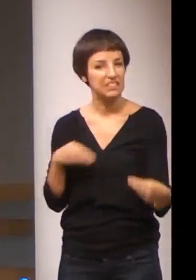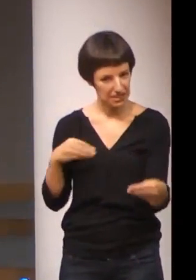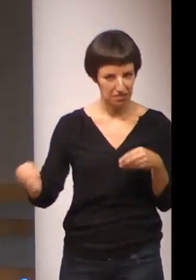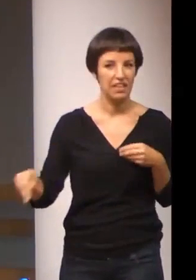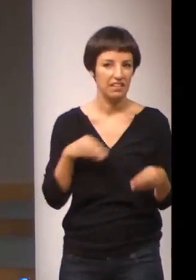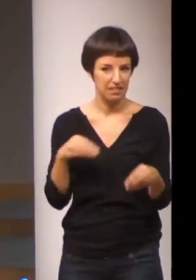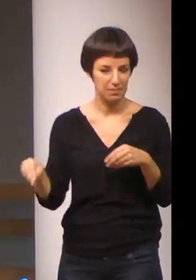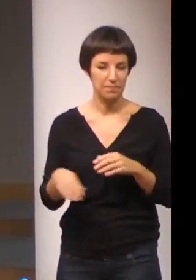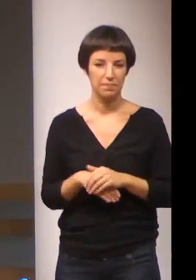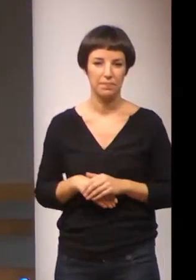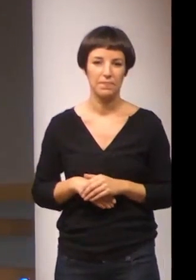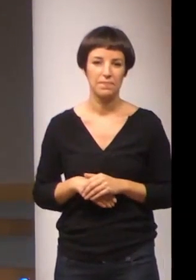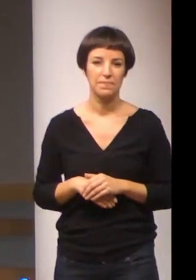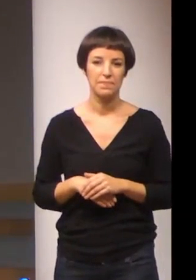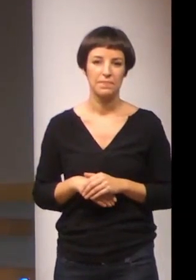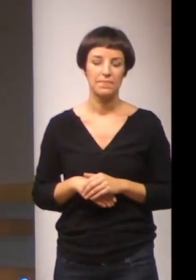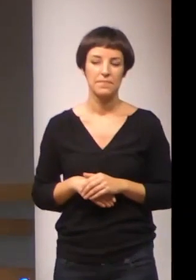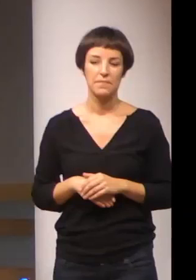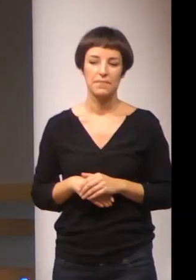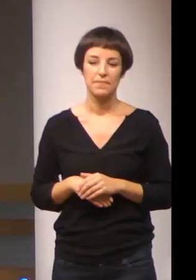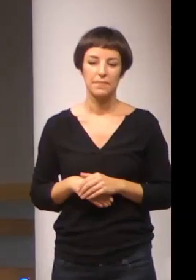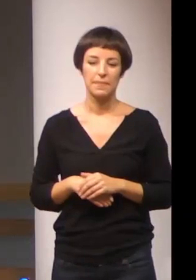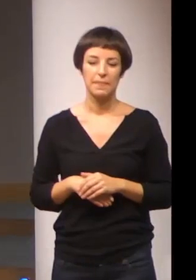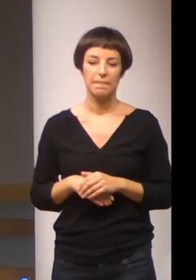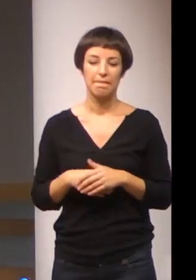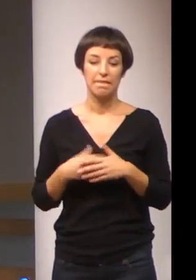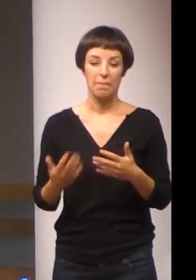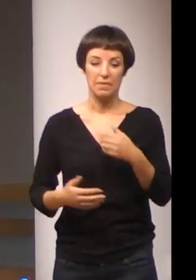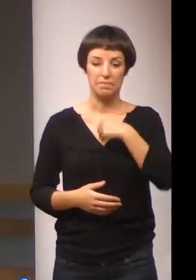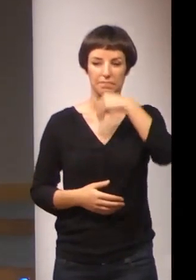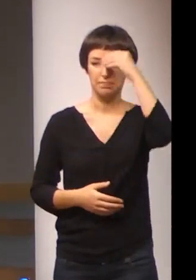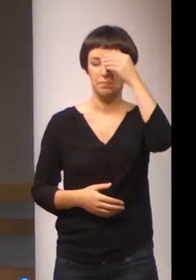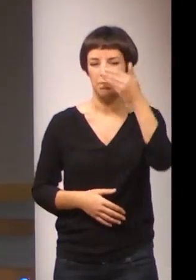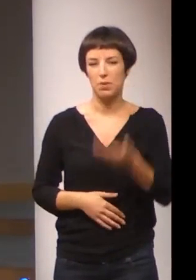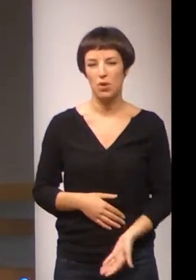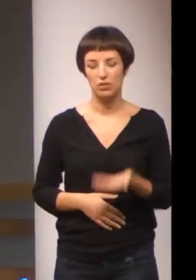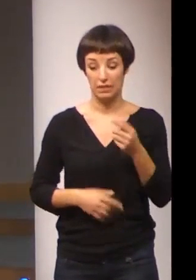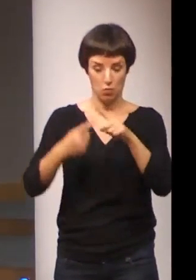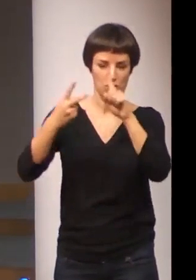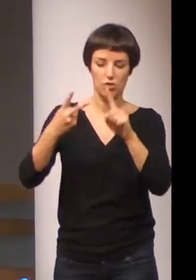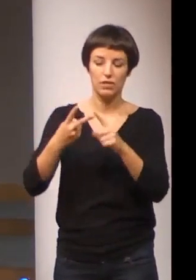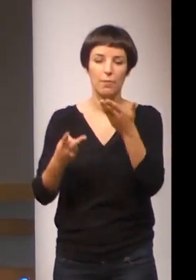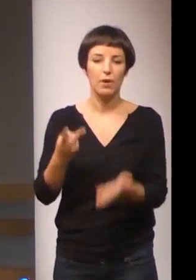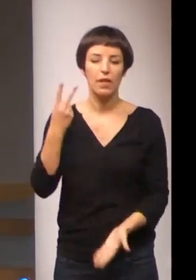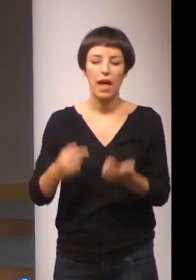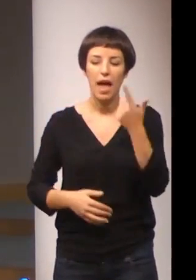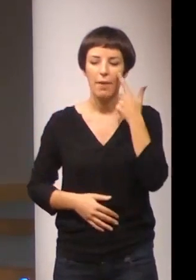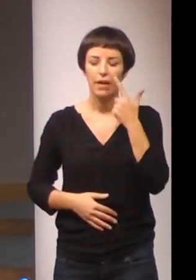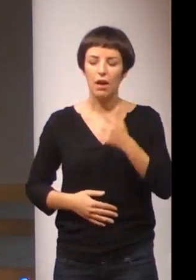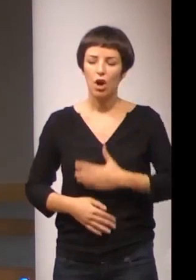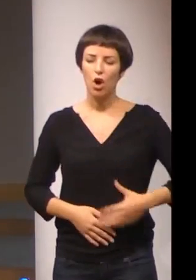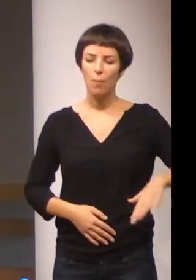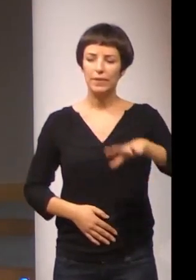Asimismo, hay que evaluar, o nos parecía importante evaluar, la competencia metadiscursiva.